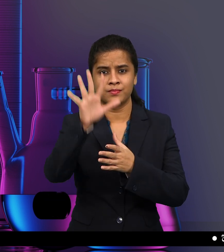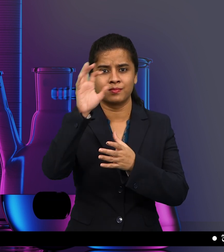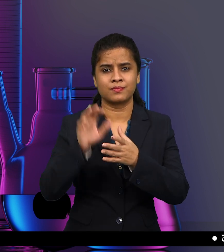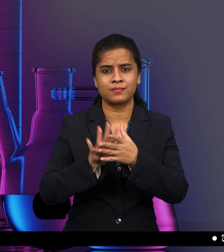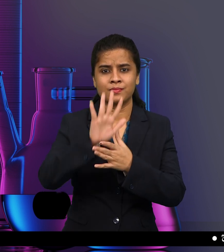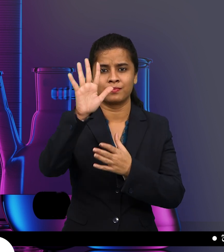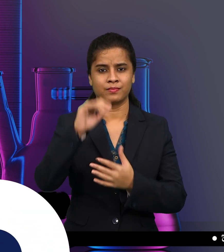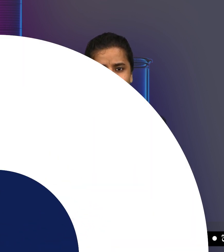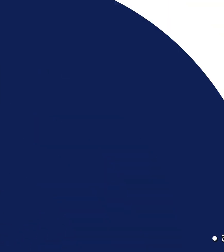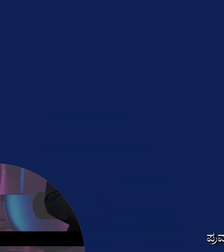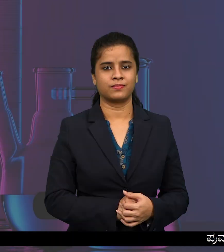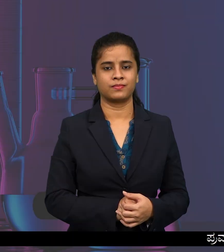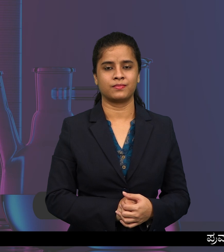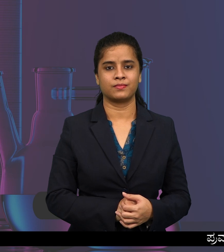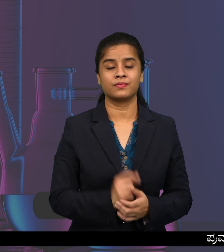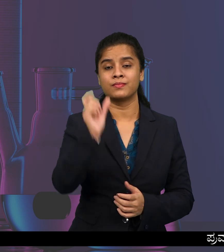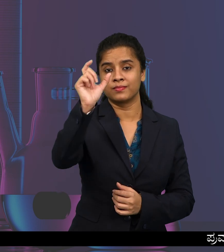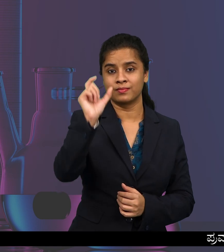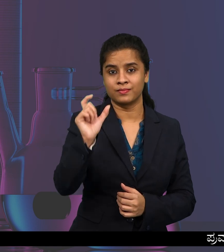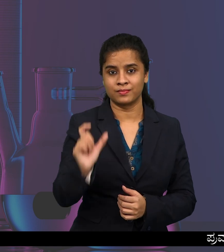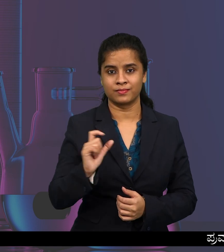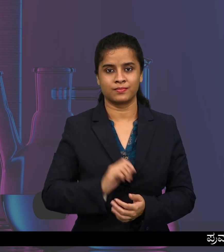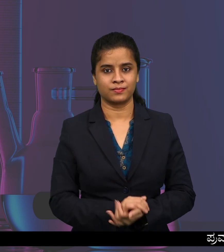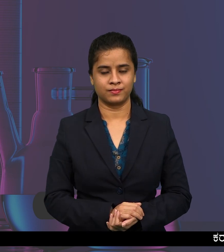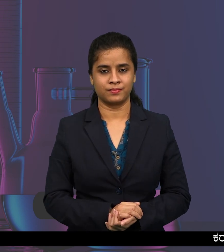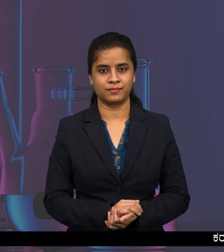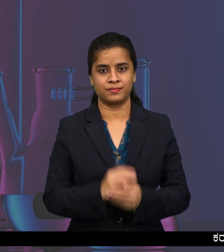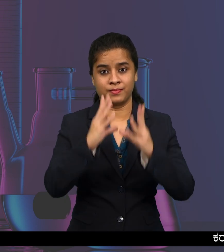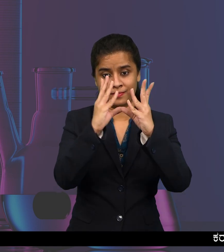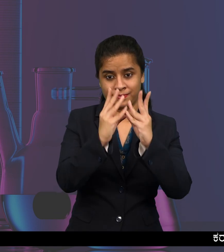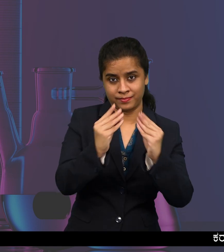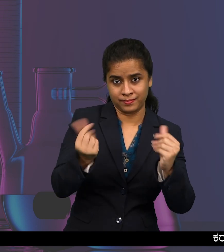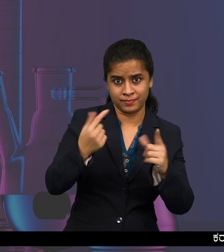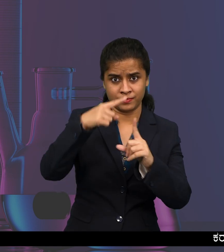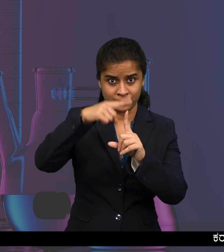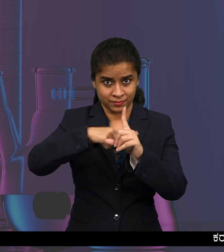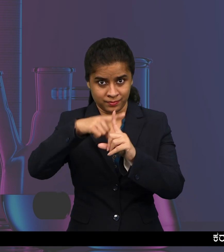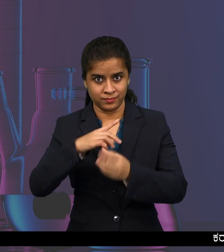ಬಾಷ್ಪೀಕರಣ. ಪ್ರಮುಖ ಪದಗಳು: ಕರಗುವ ಬಿಂದು,